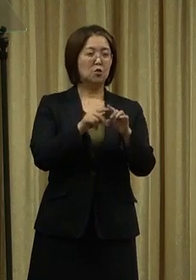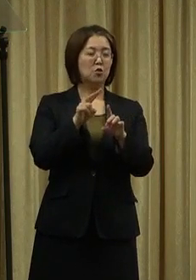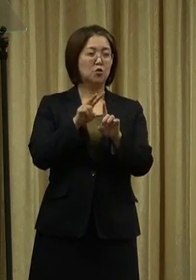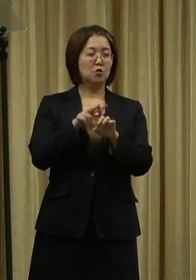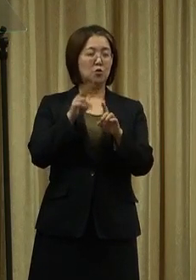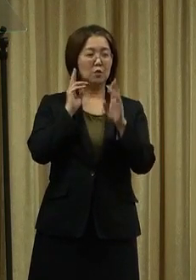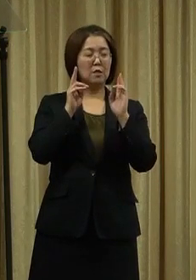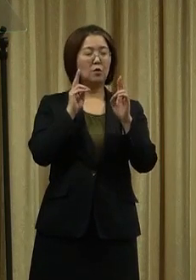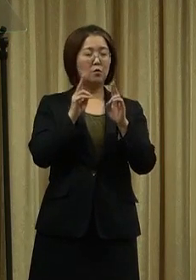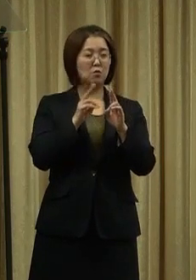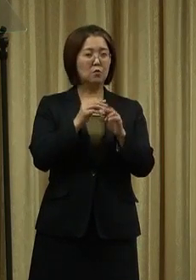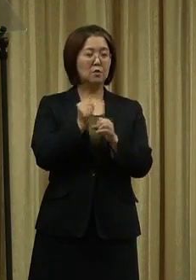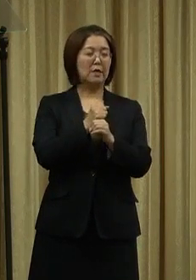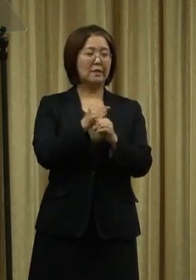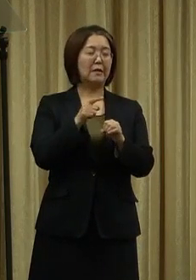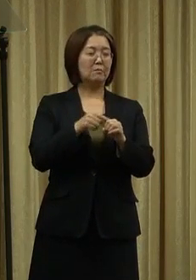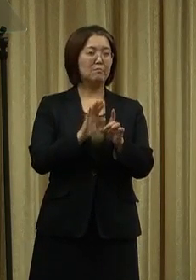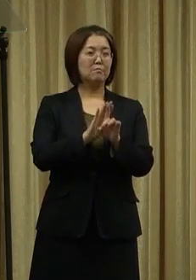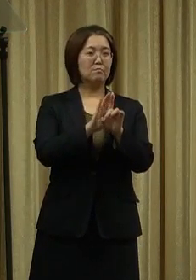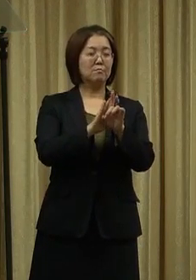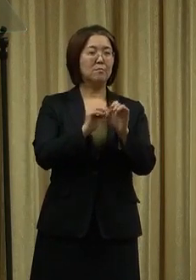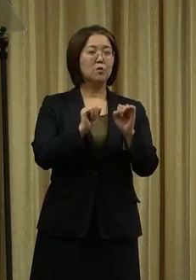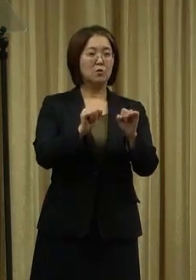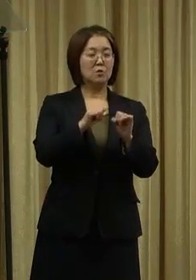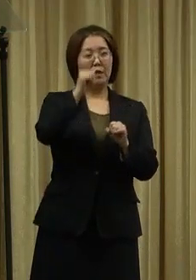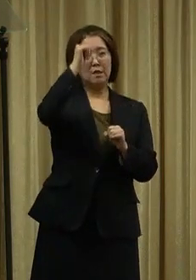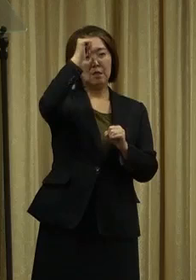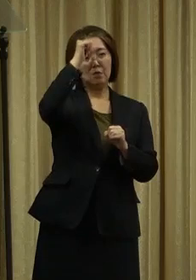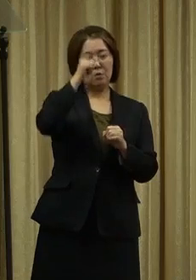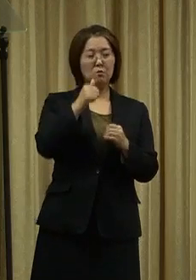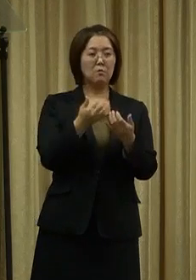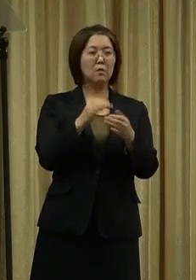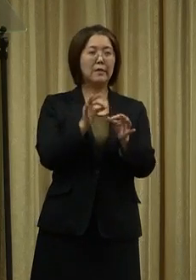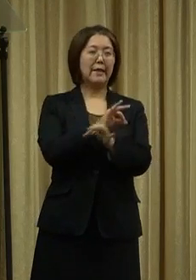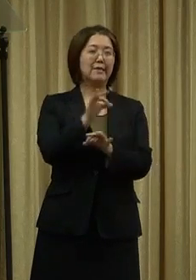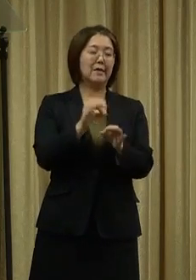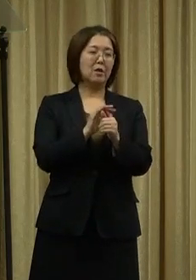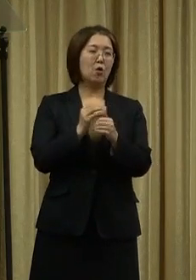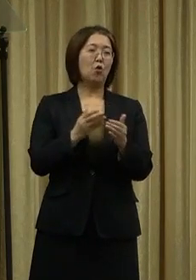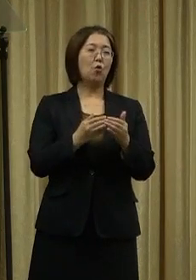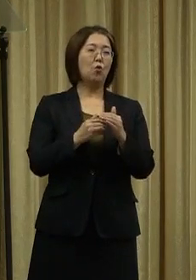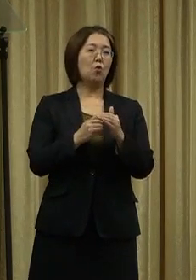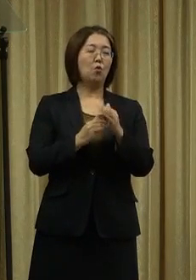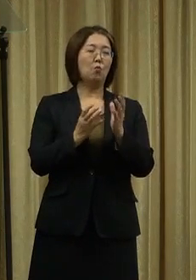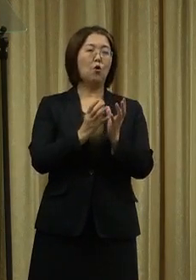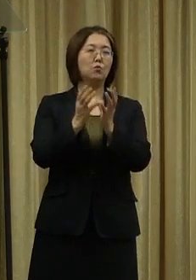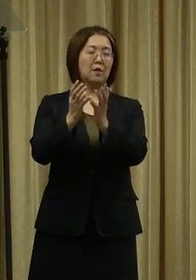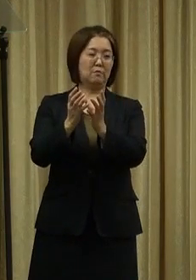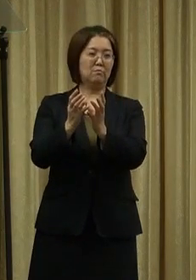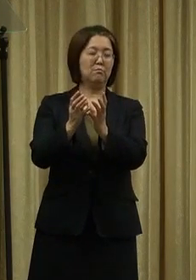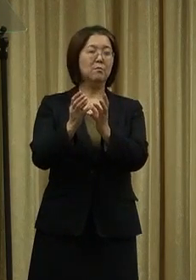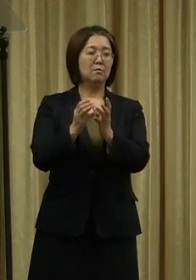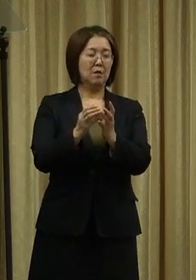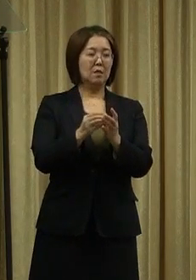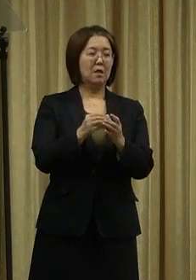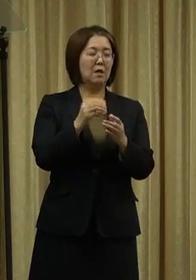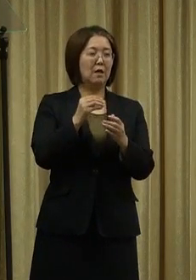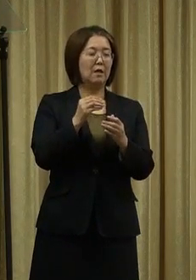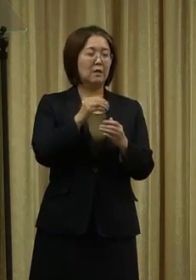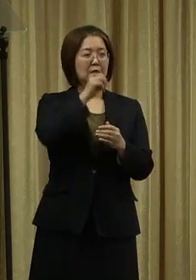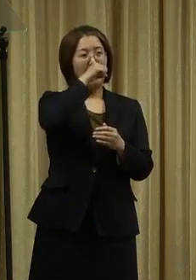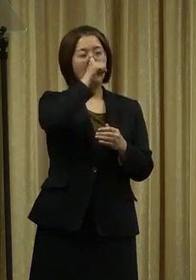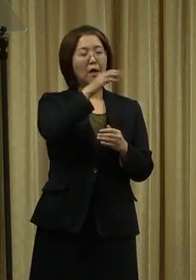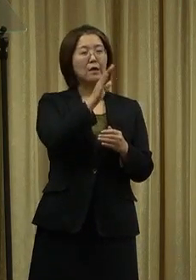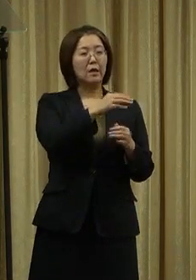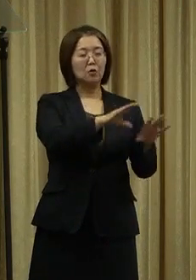。さらにインドへの経済訪問団の派遣や台湾からの半導体関連企業訪